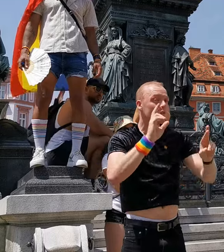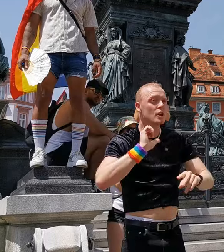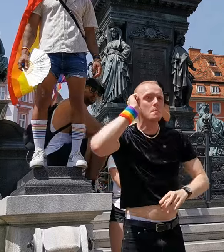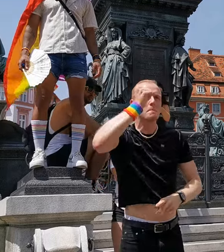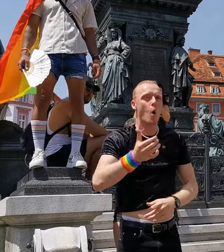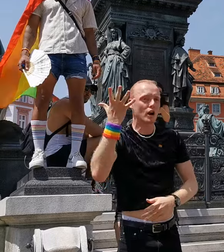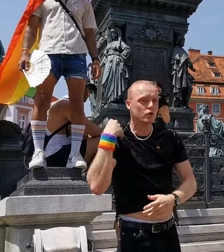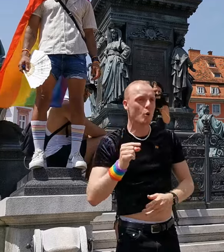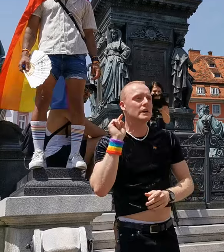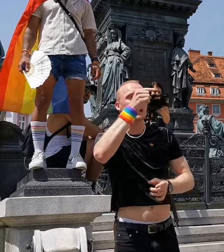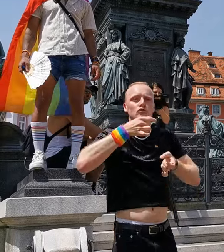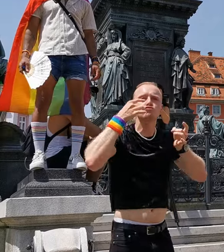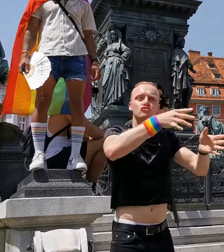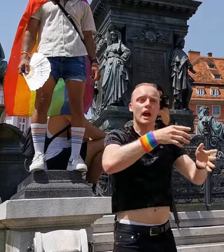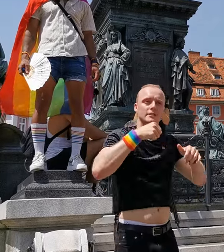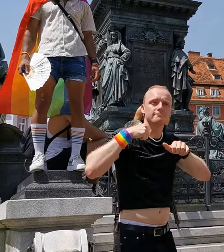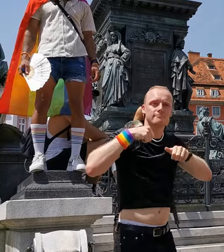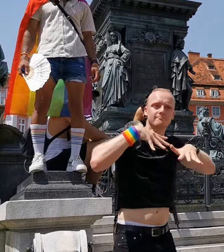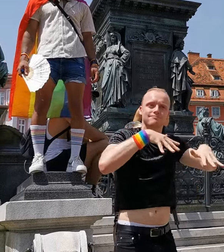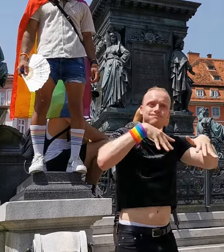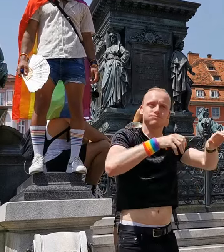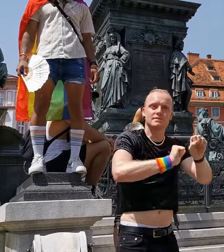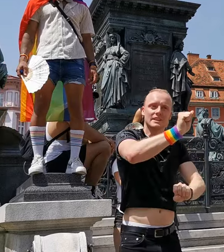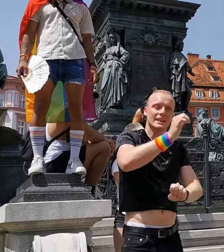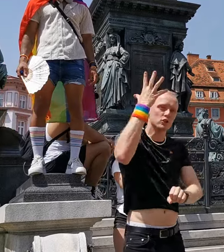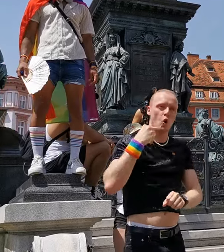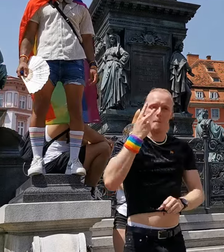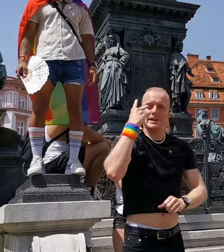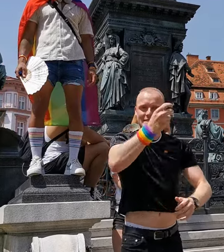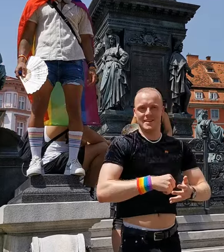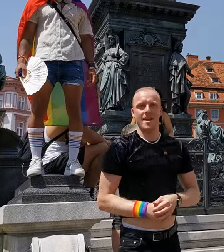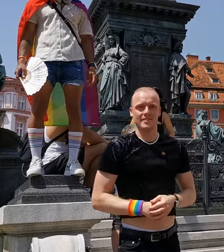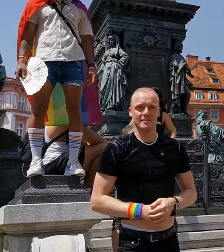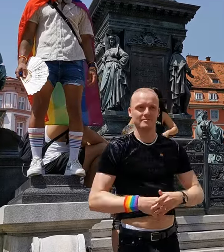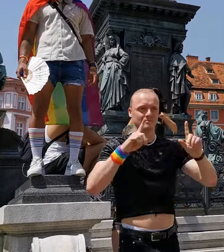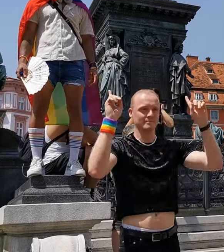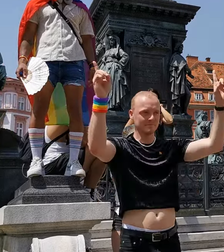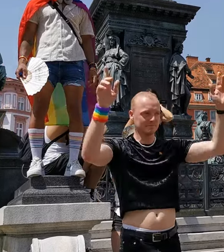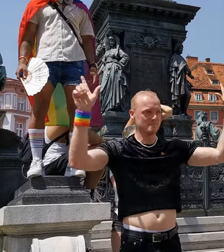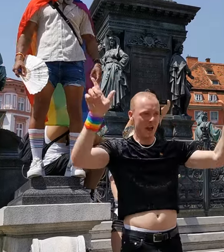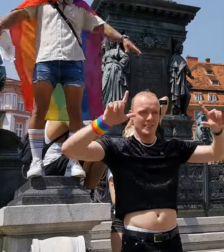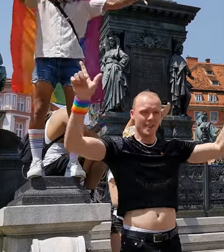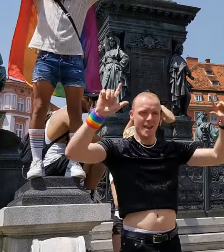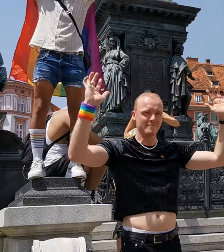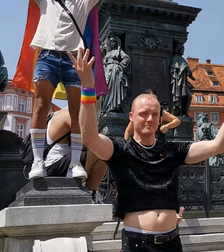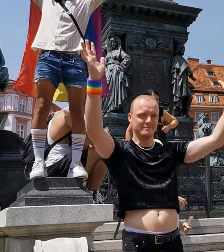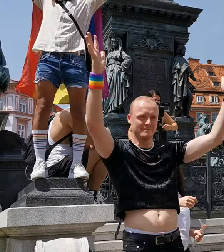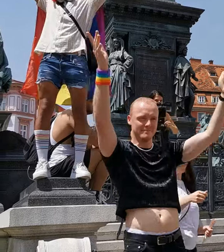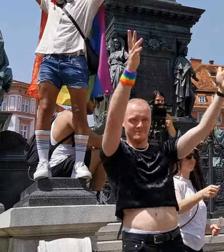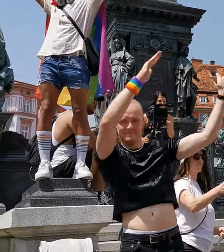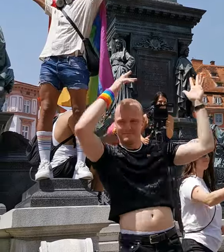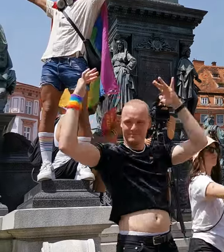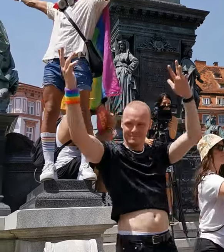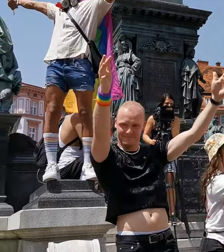der Straße bei aktivistischen Aktionen und Demonstrationen. Protest and Party Hard!